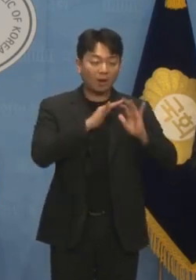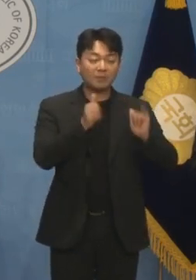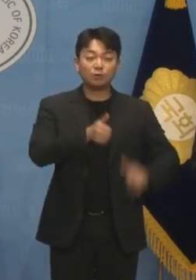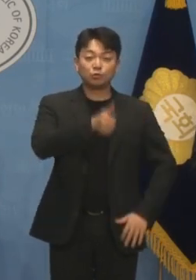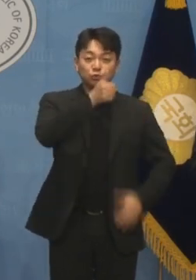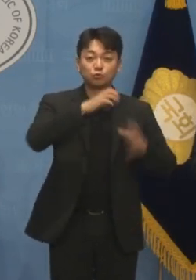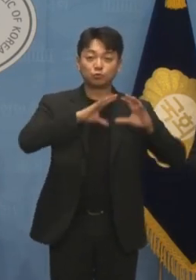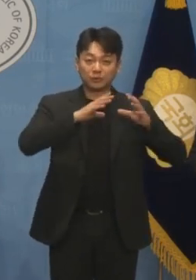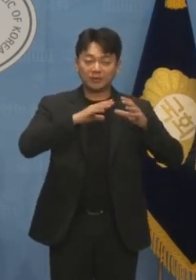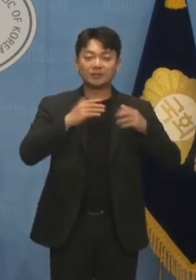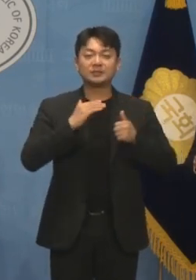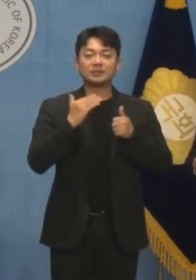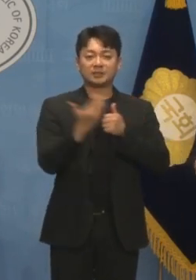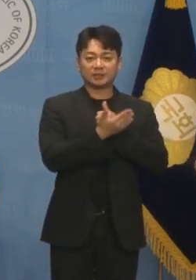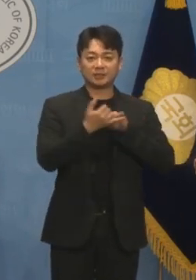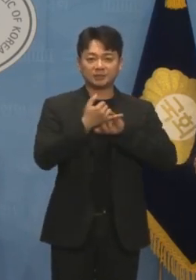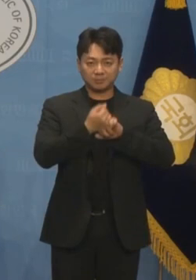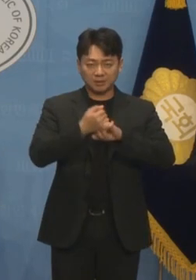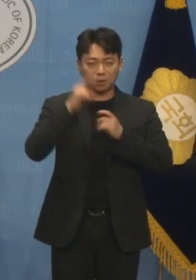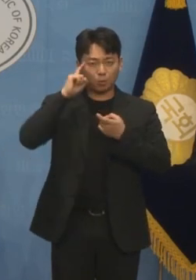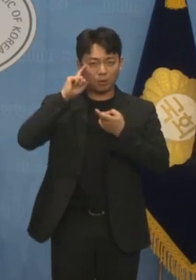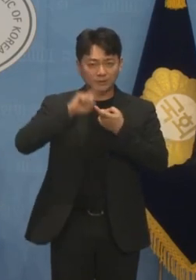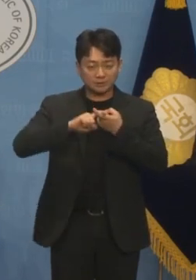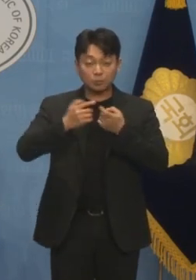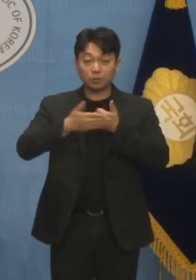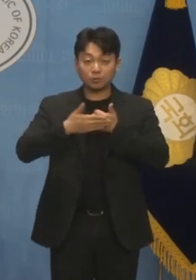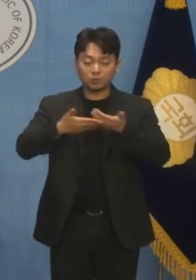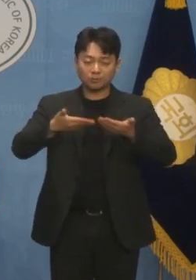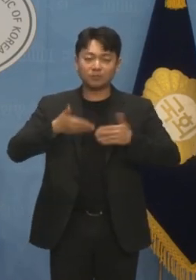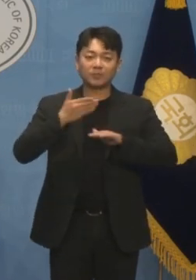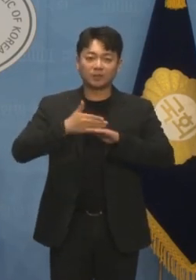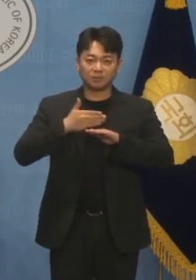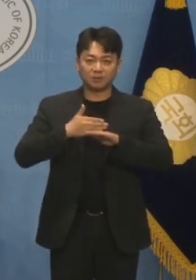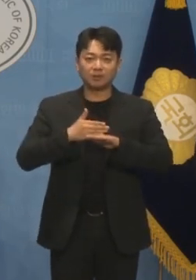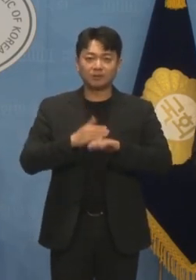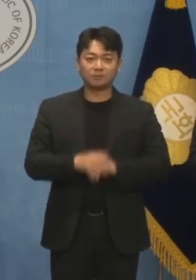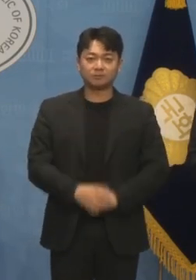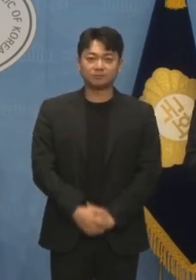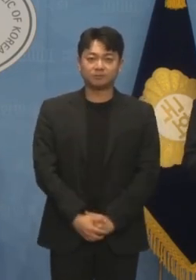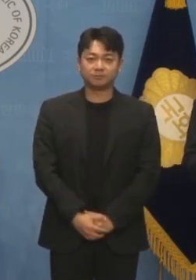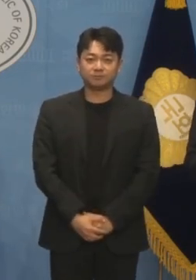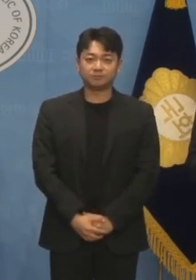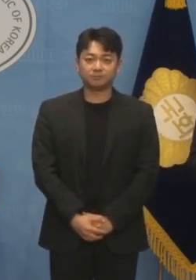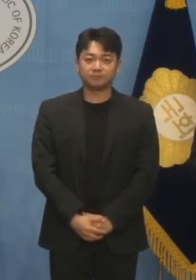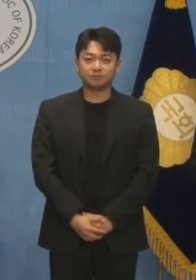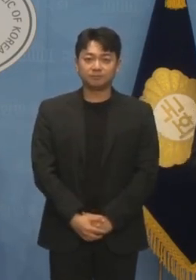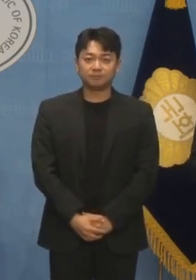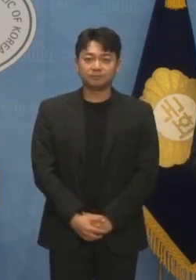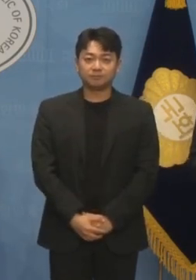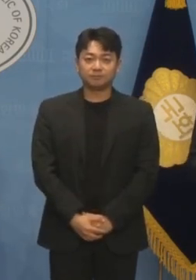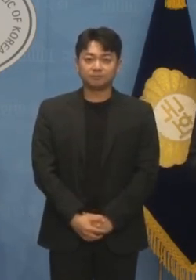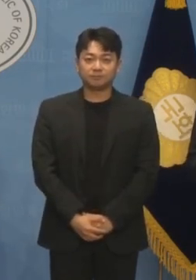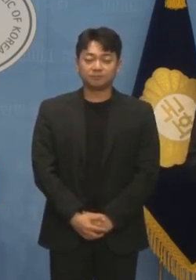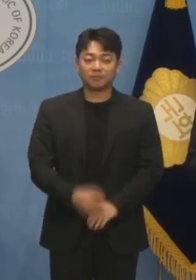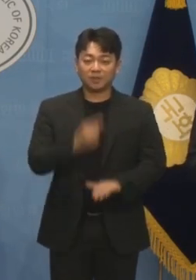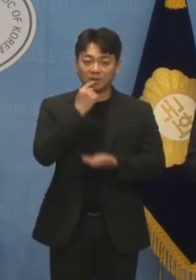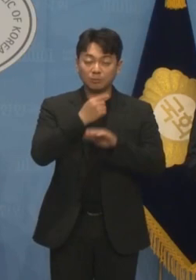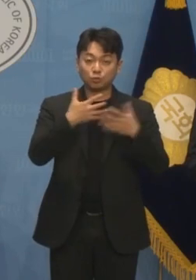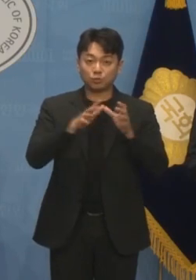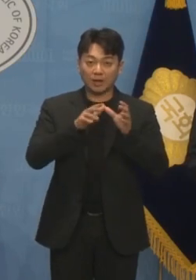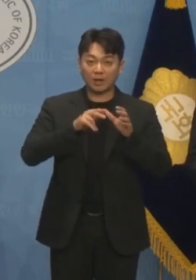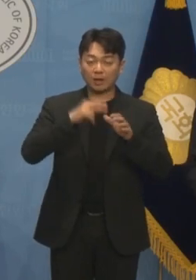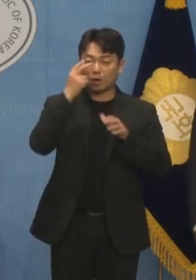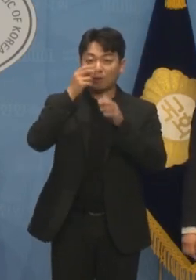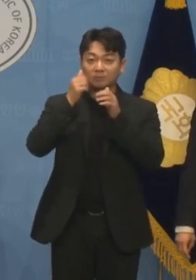지키겠습니다 관심과 성부 부탁드립니다 고맙습니다 2024년 5월 27일 더불어민주당 정치 검찰 사건